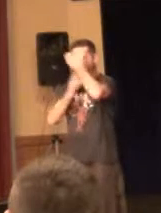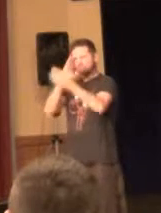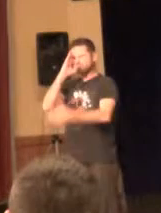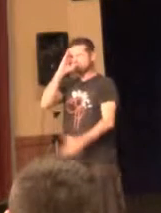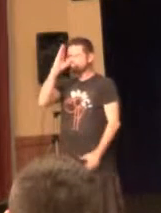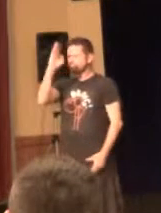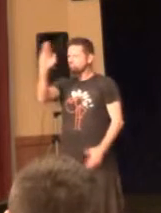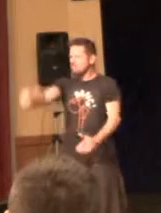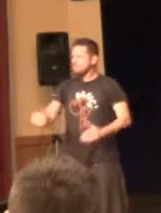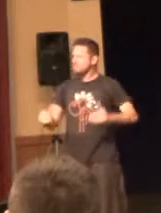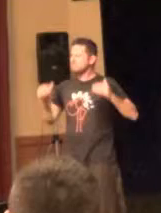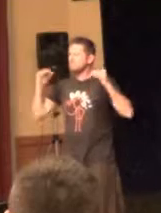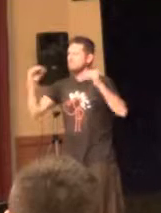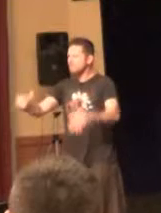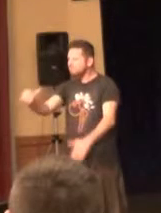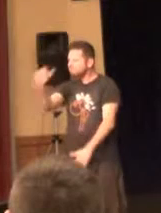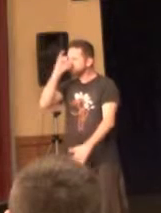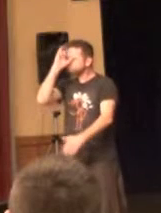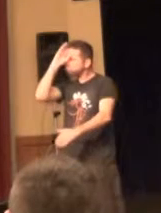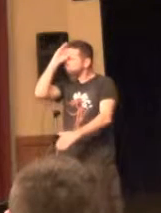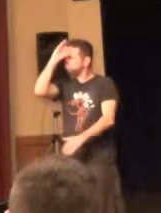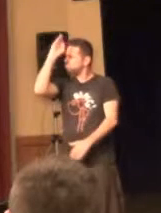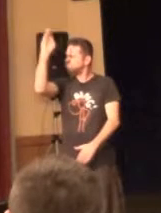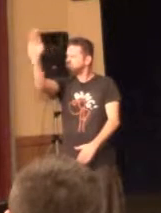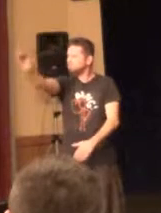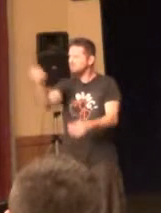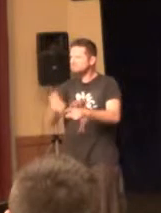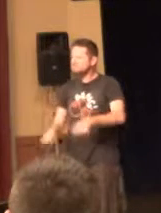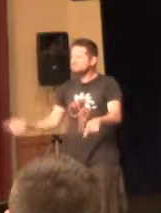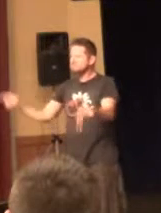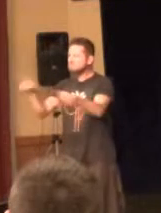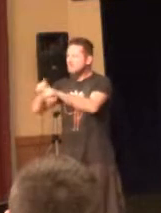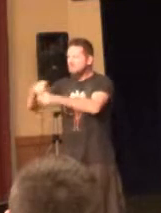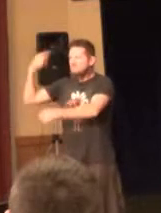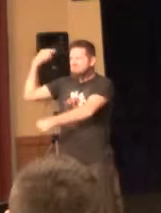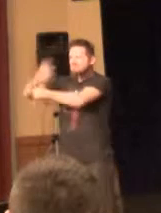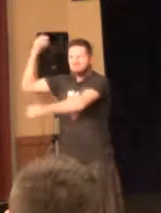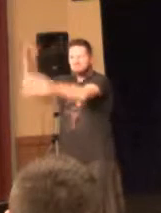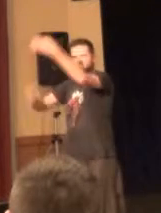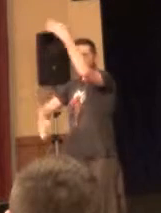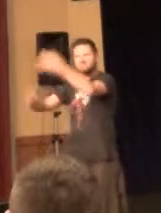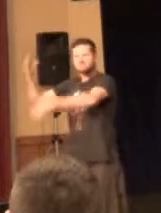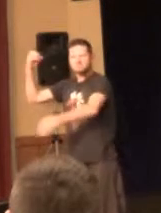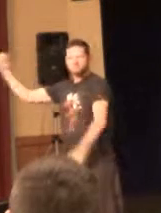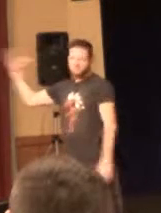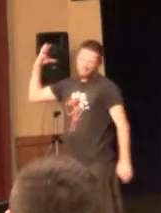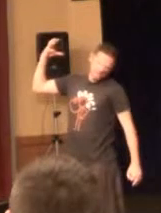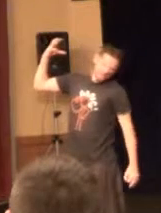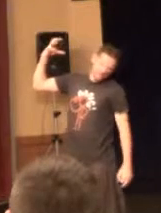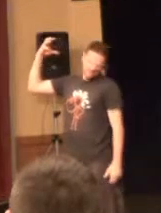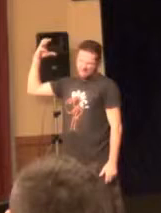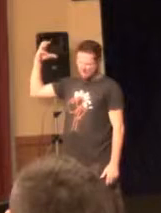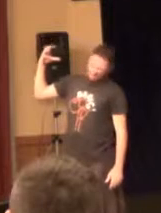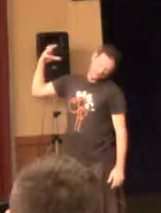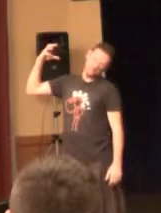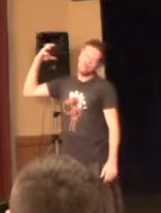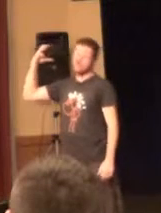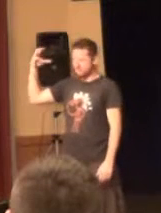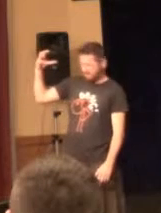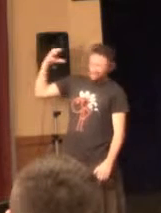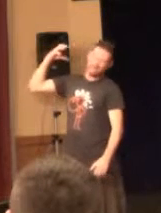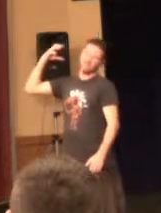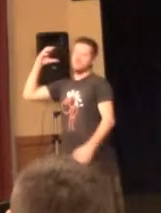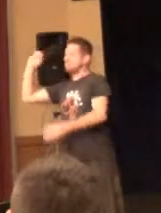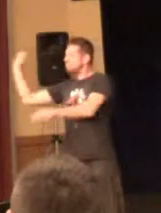Digne et droit, comme la sentence qui nous hurle dans les oreilles. J'ai tourné le dos, sans tourner les talons,